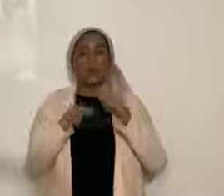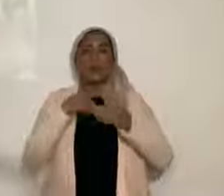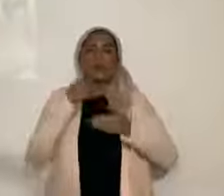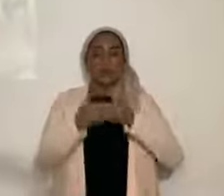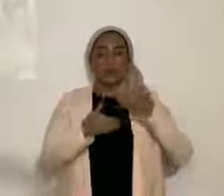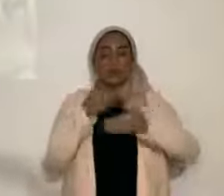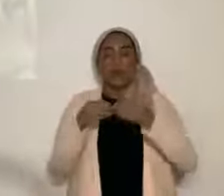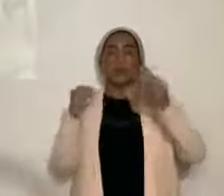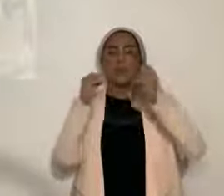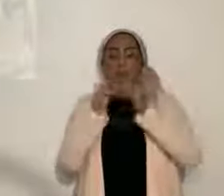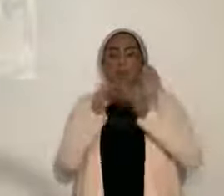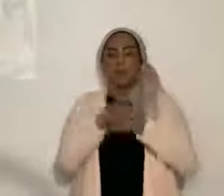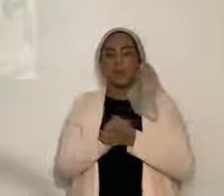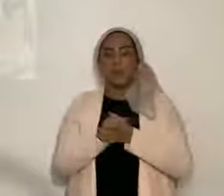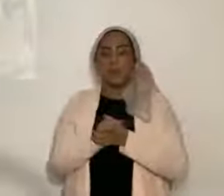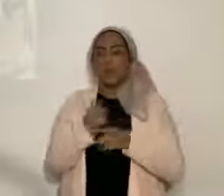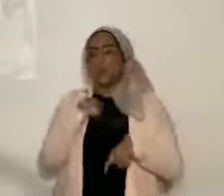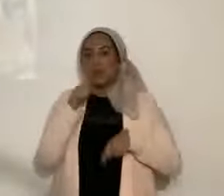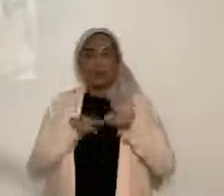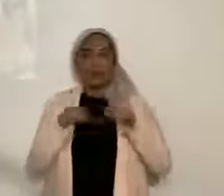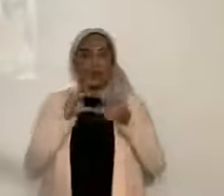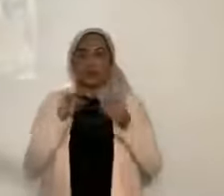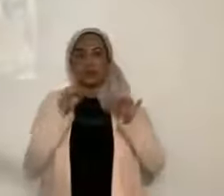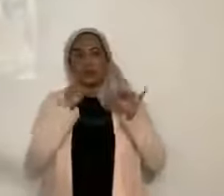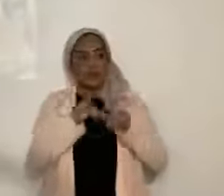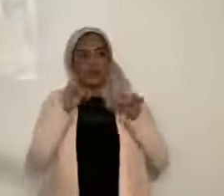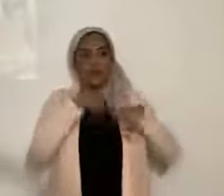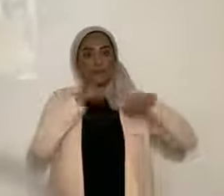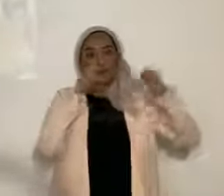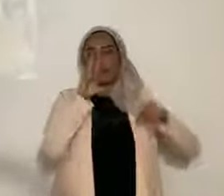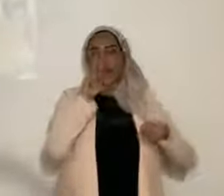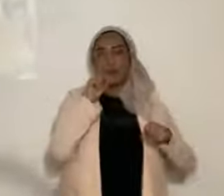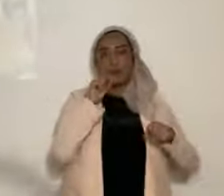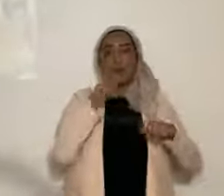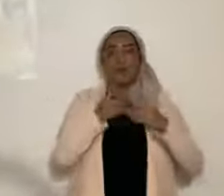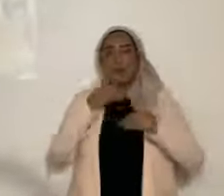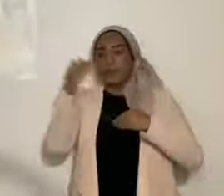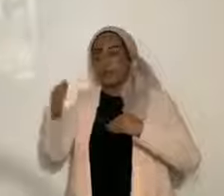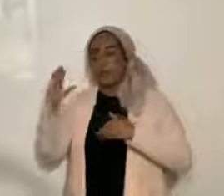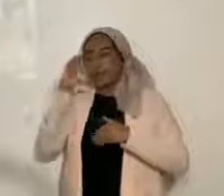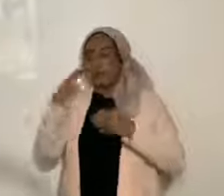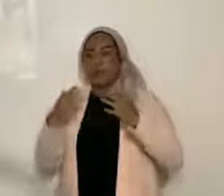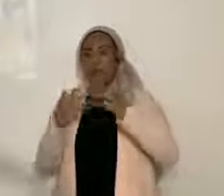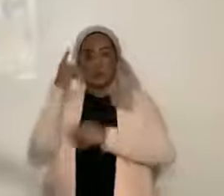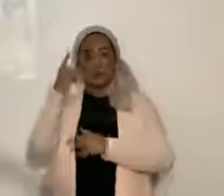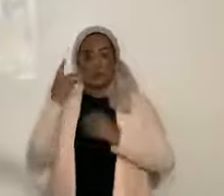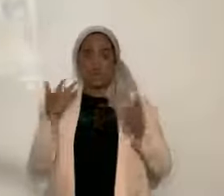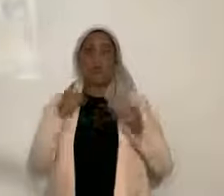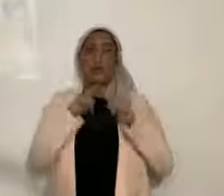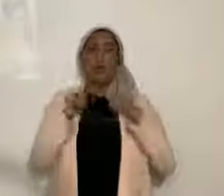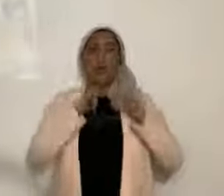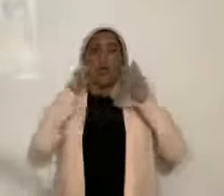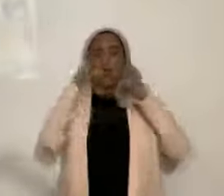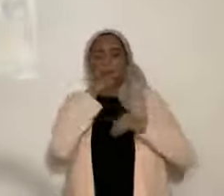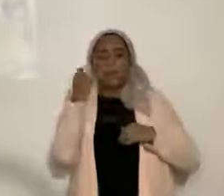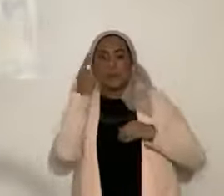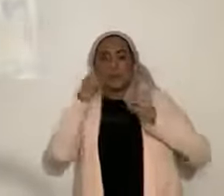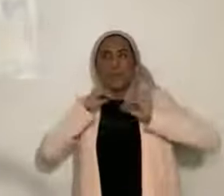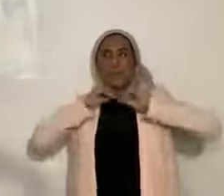ya hacia otras cosas. Ya no podemos seguir hablando todo el tiempo del lanzar. Nos vamos a ir hacia otra. Pero esto yo espero que te haya